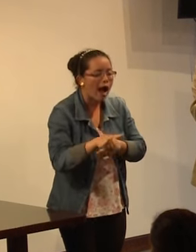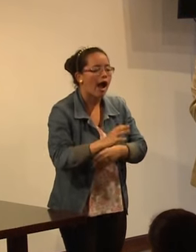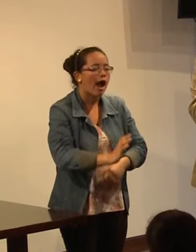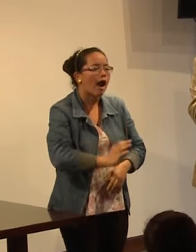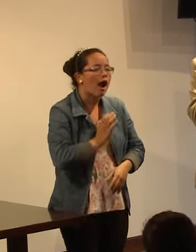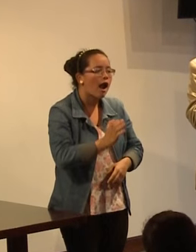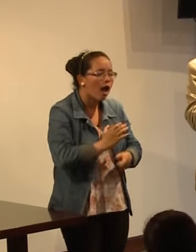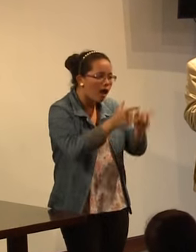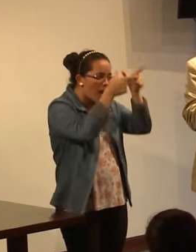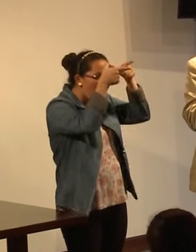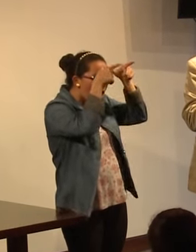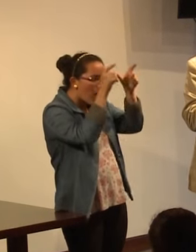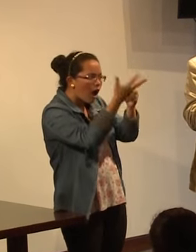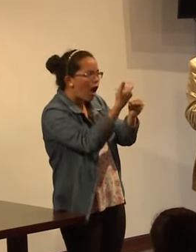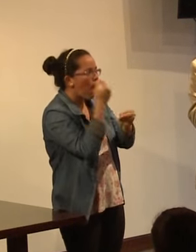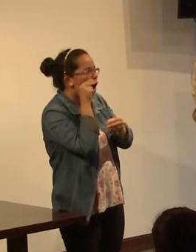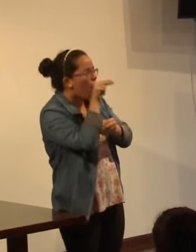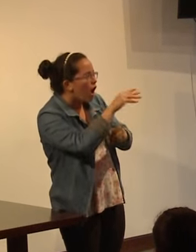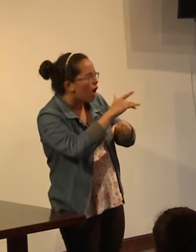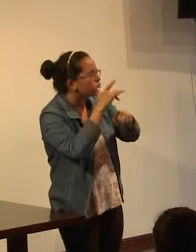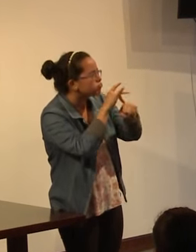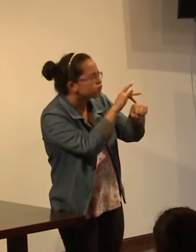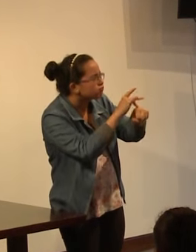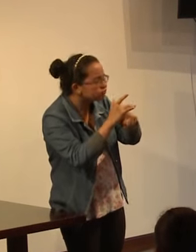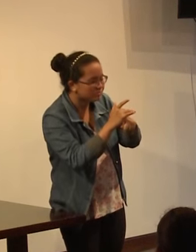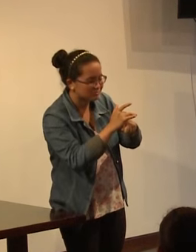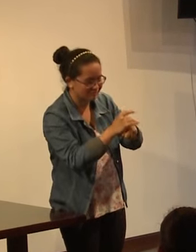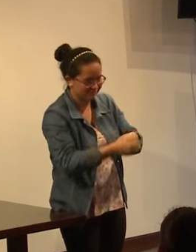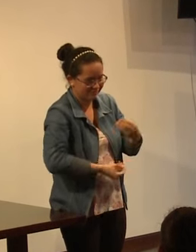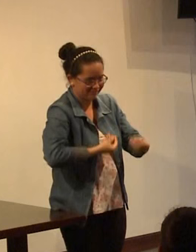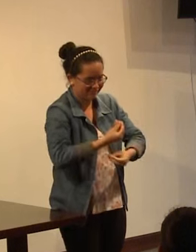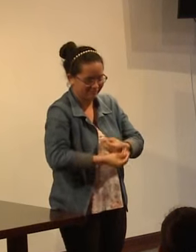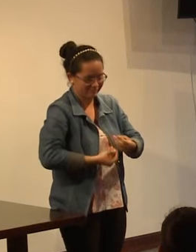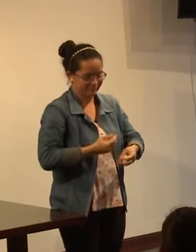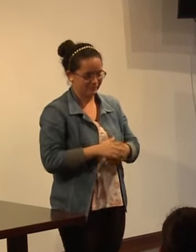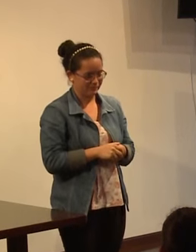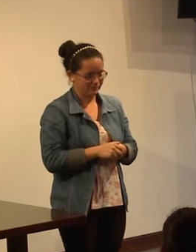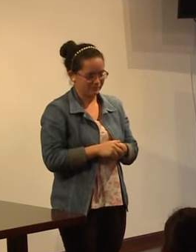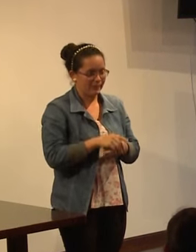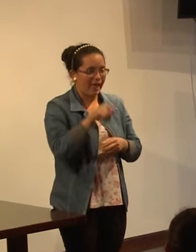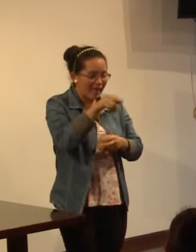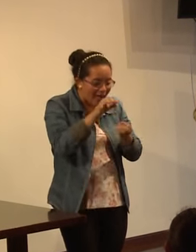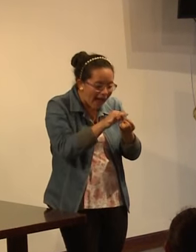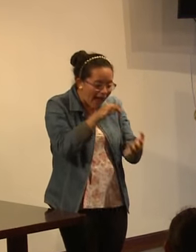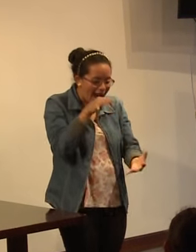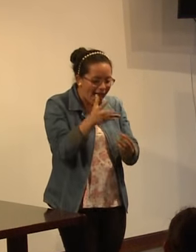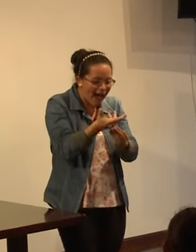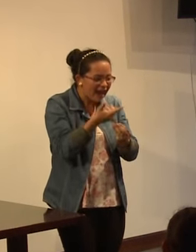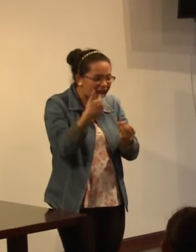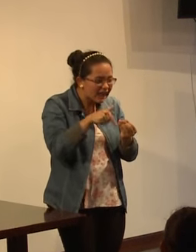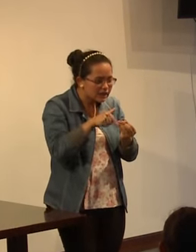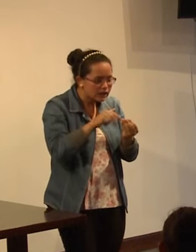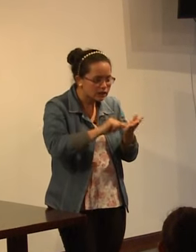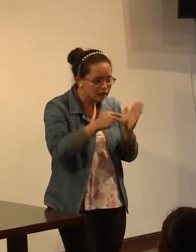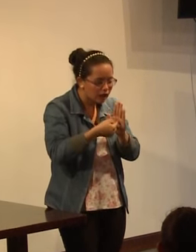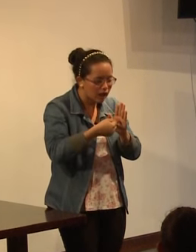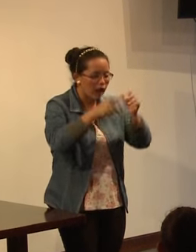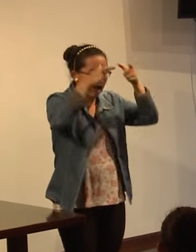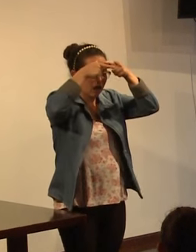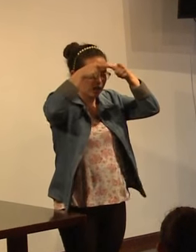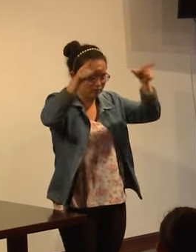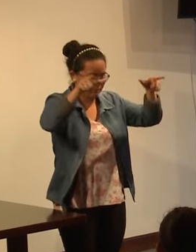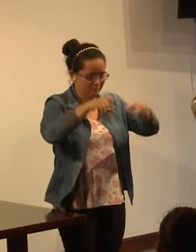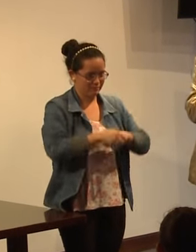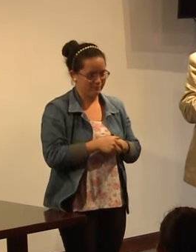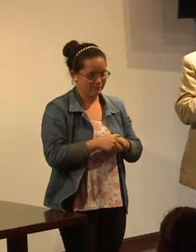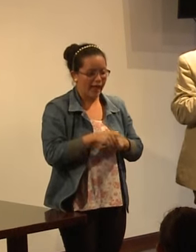de un lenguaje. Y fíjense que lo primero que tenemos que entender entonces, si hablamos del sentido, es que las artes lo que sí son es un lenguaje. Y lo que sí están haciendo